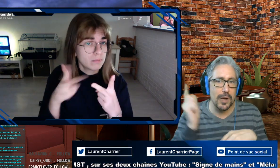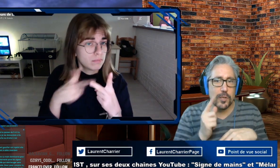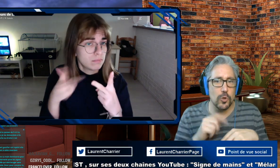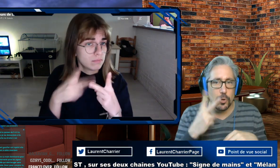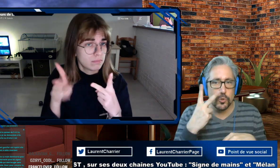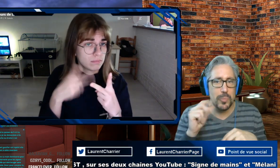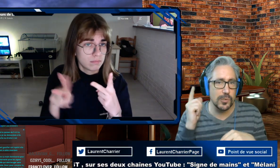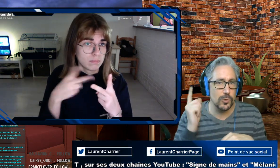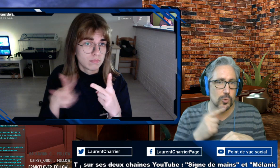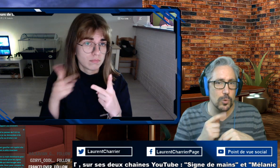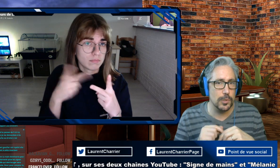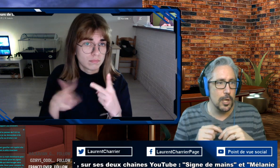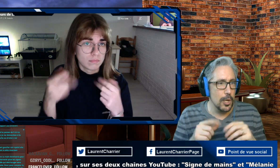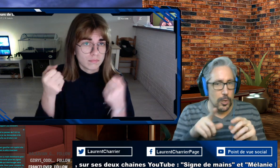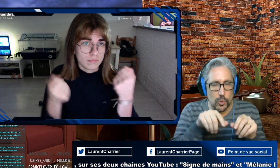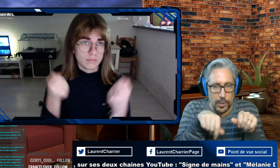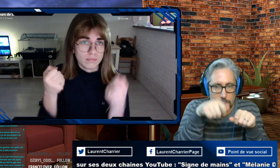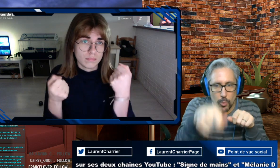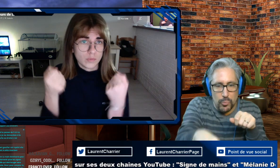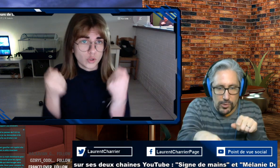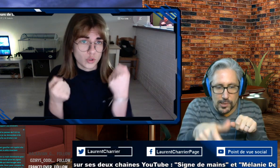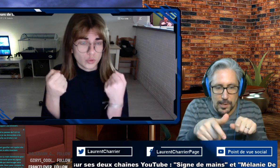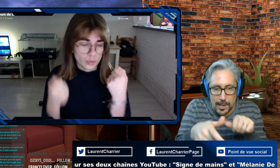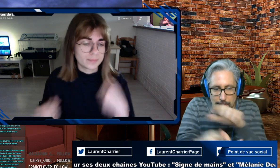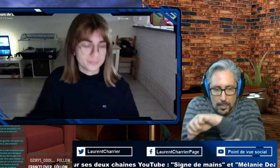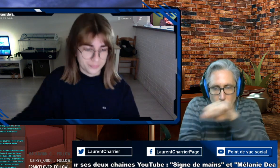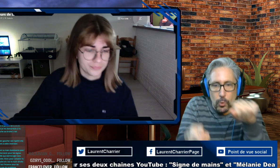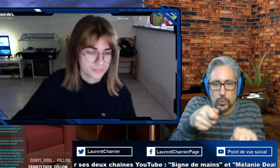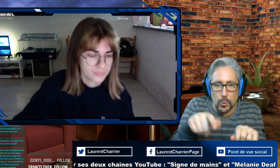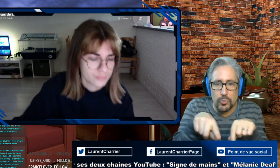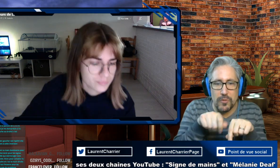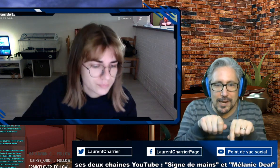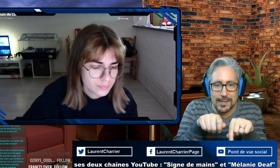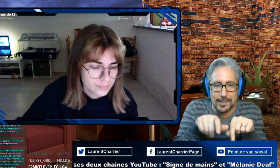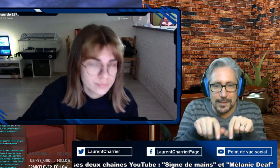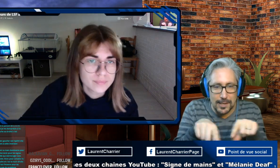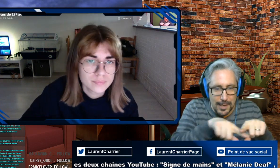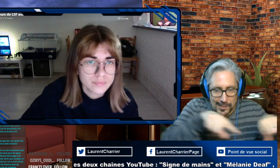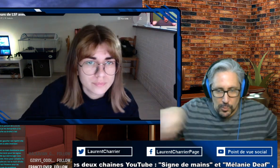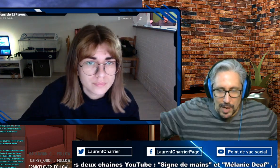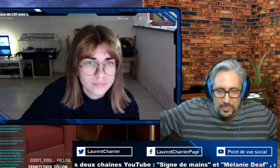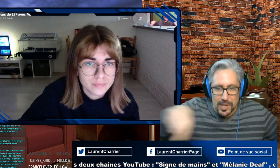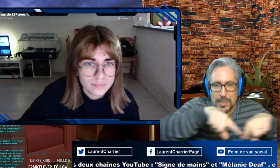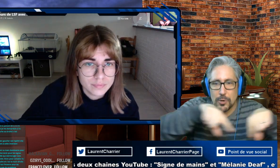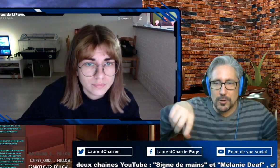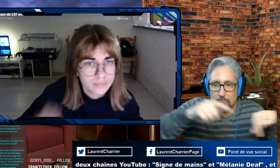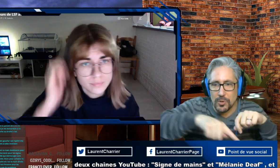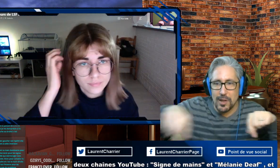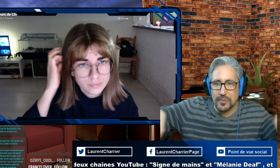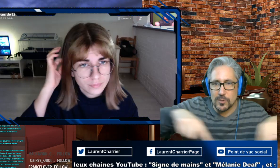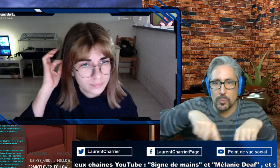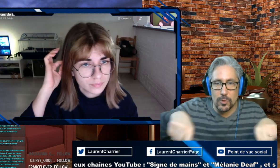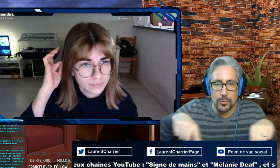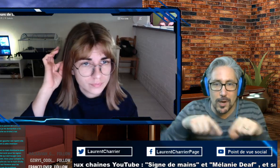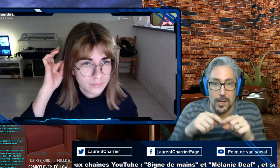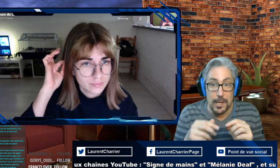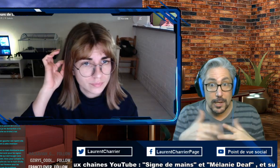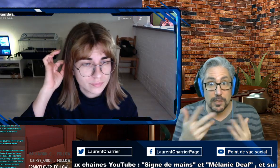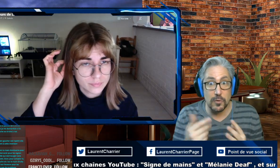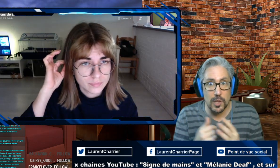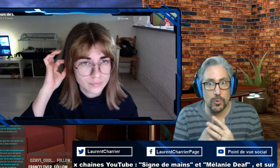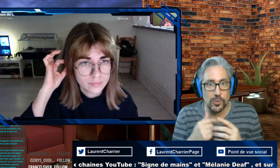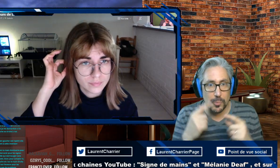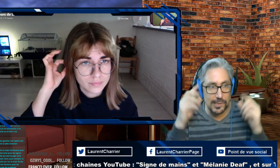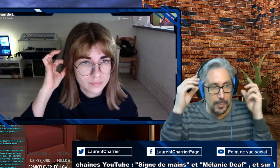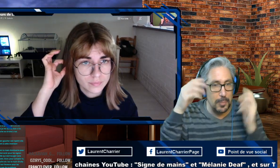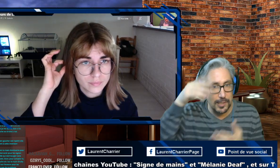pour se marier deux personnes sourdes et on pose. Et après, on retourne pour voir la date. Et est-ce qu'on l'a bien mis correctement dans la frise au bon endroit? Et